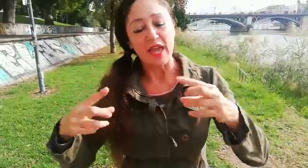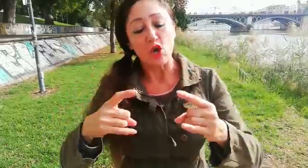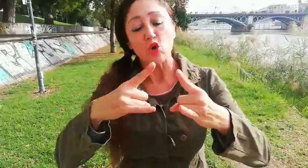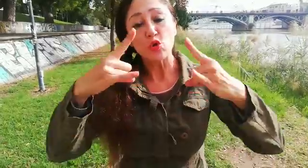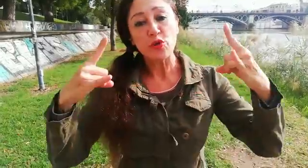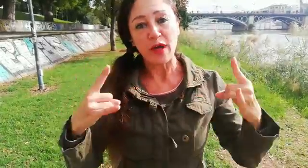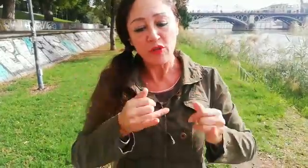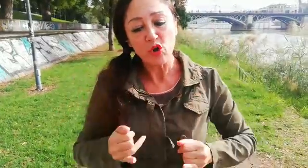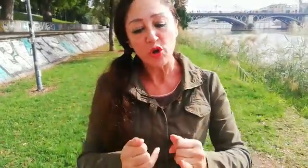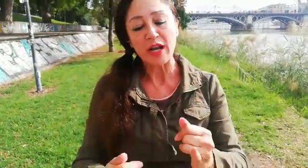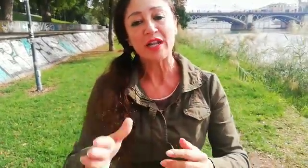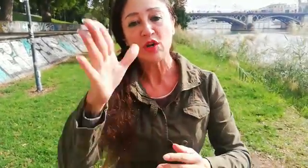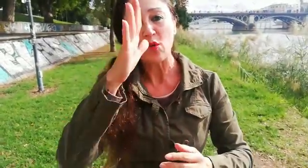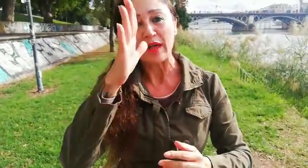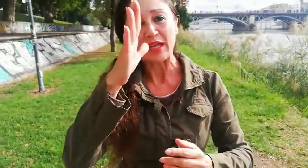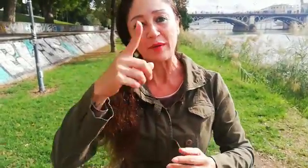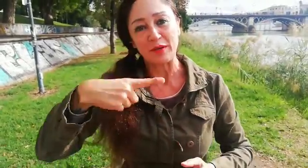cruzando con el río Guadalquivir.